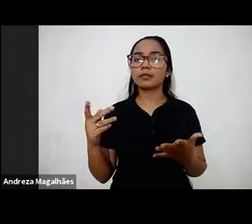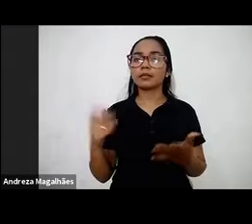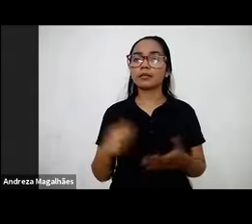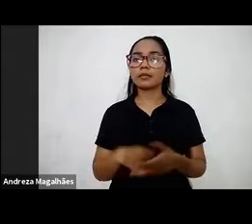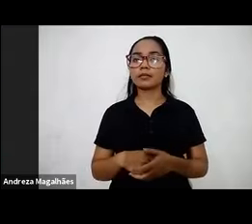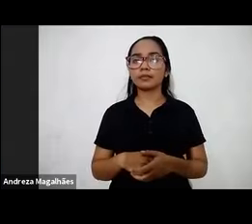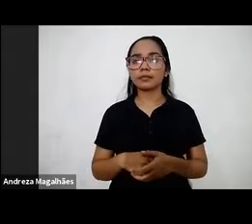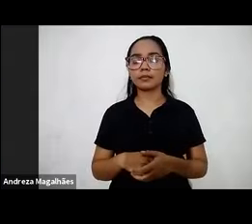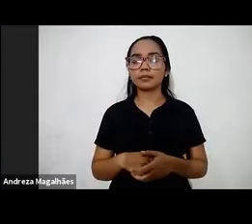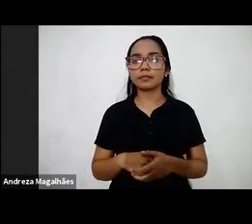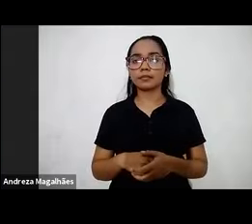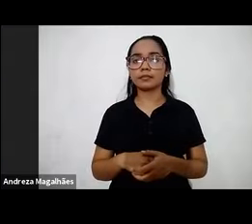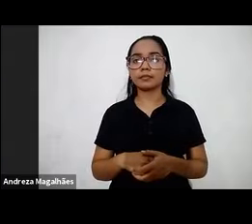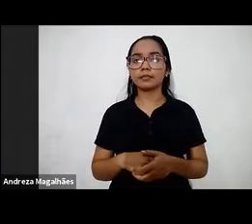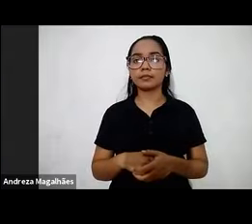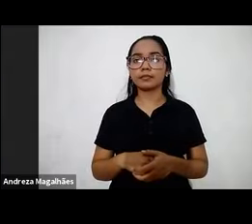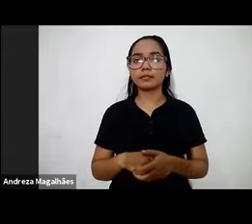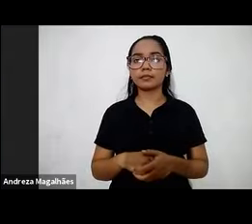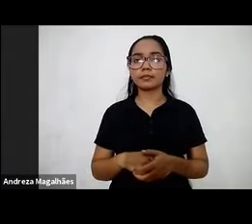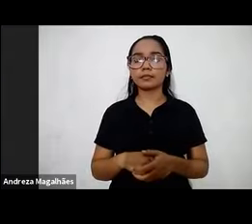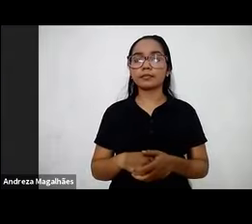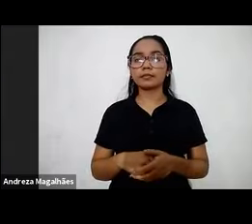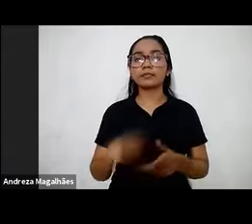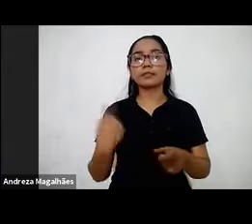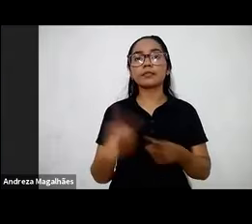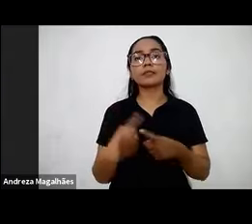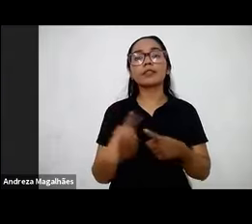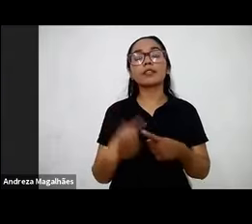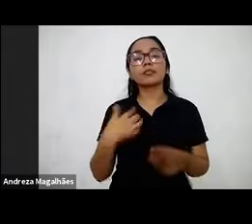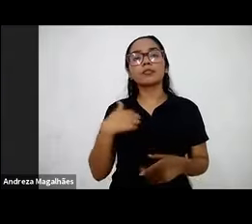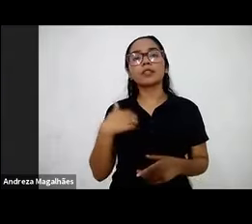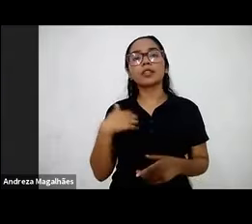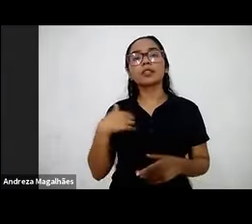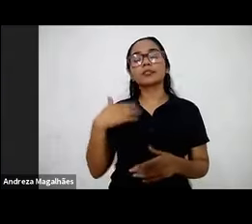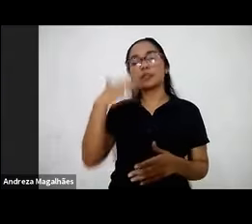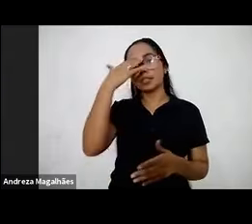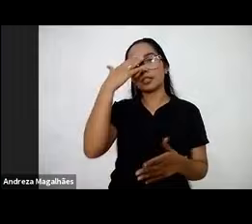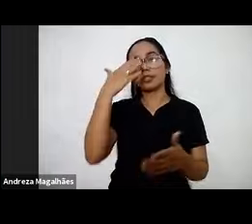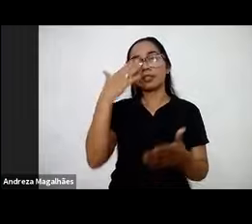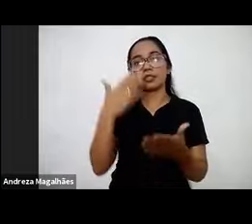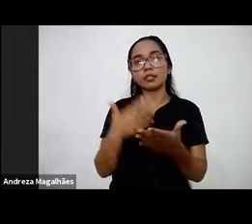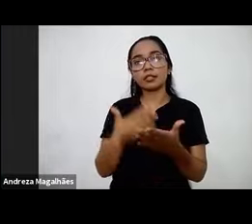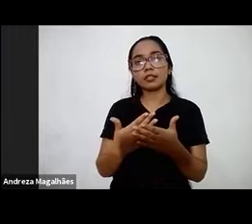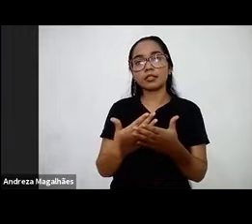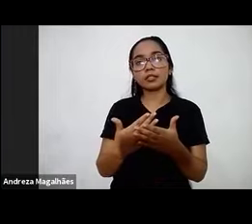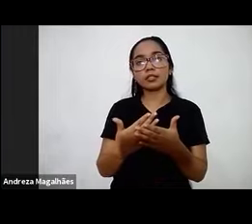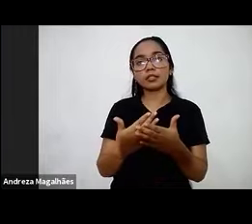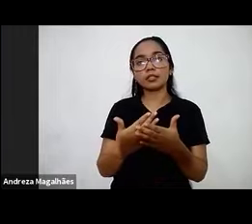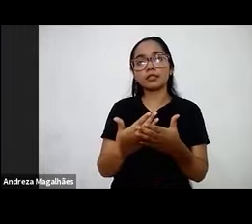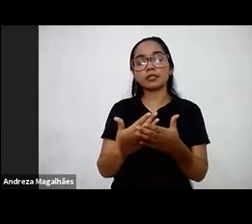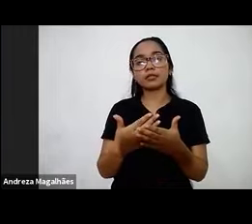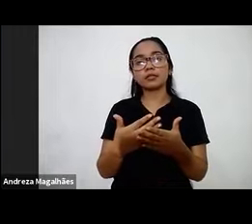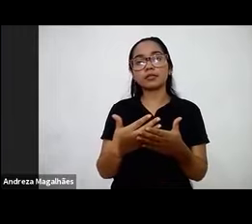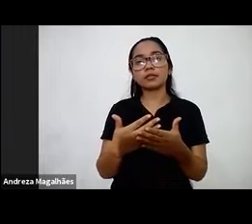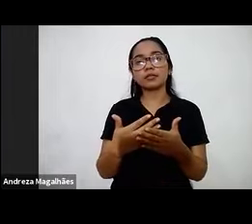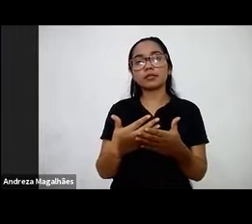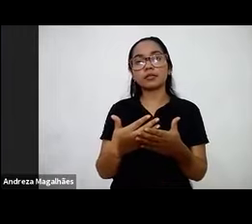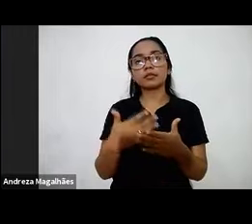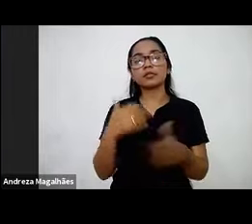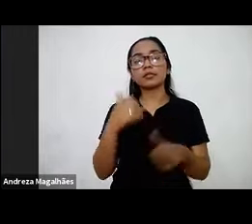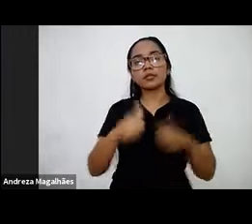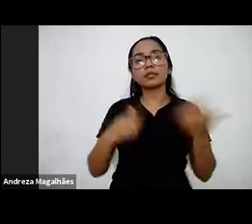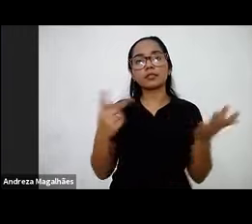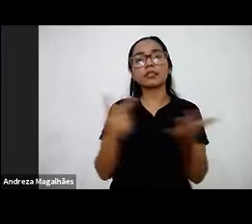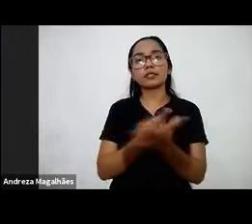respiro, né, a esperança, né, de continuar trabalhando enquanto profissional de saúde, em meio a um processo de, já naquele